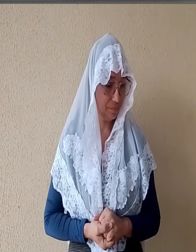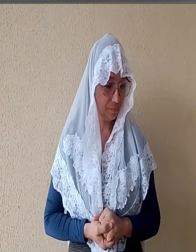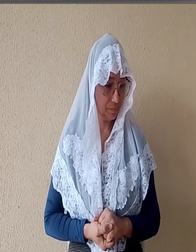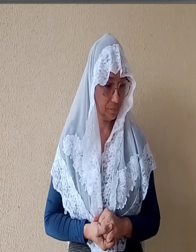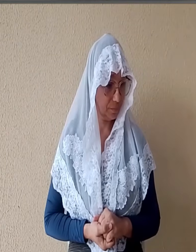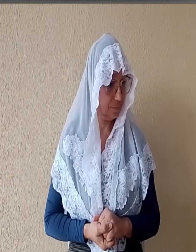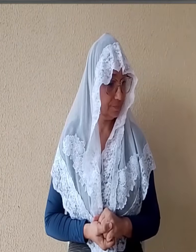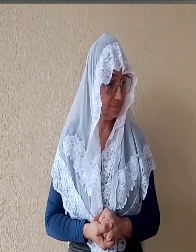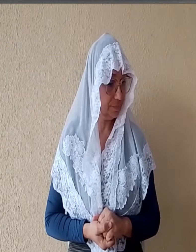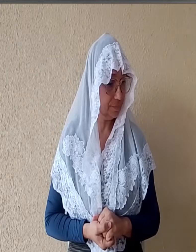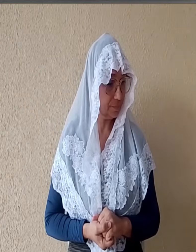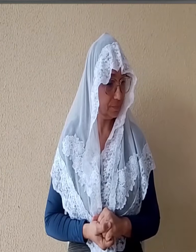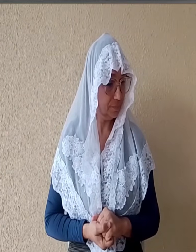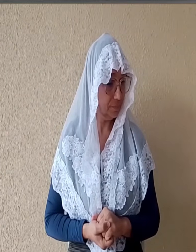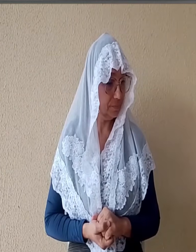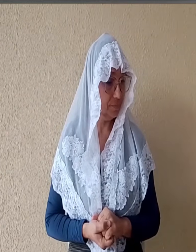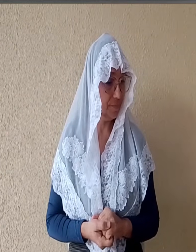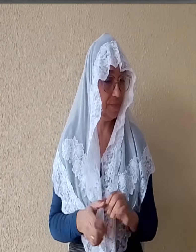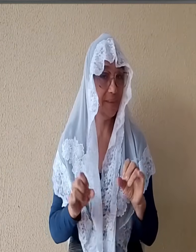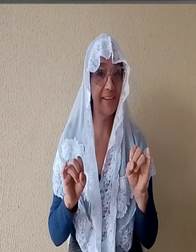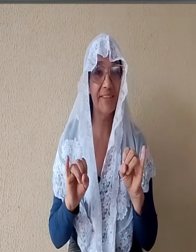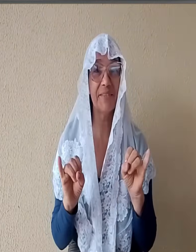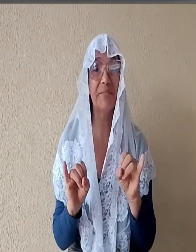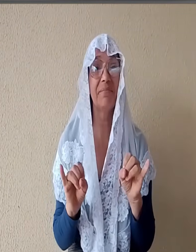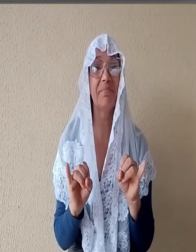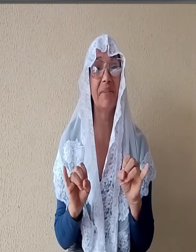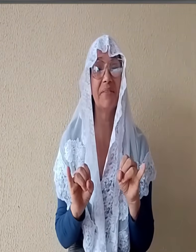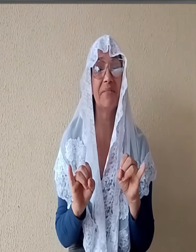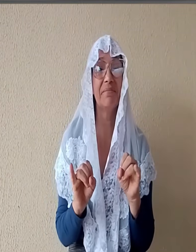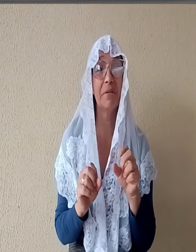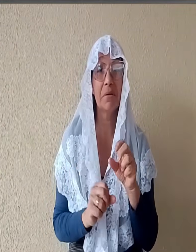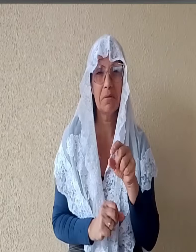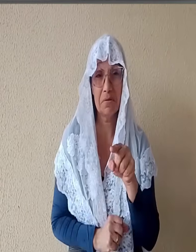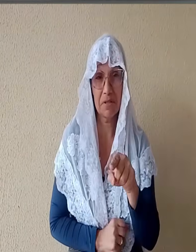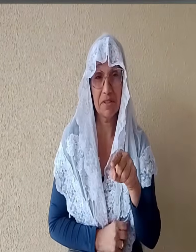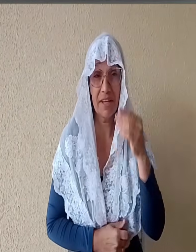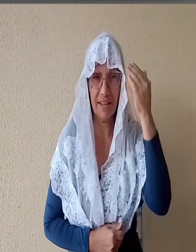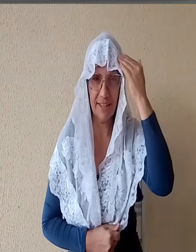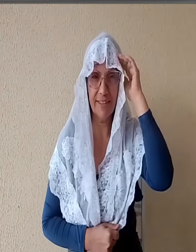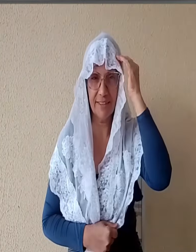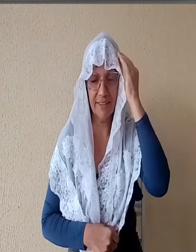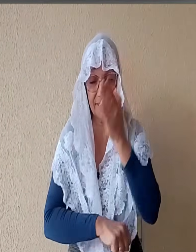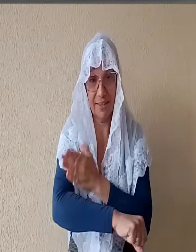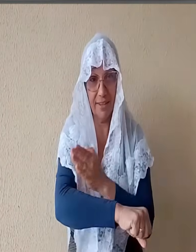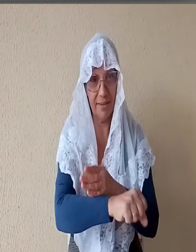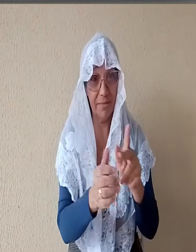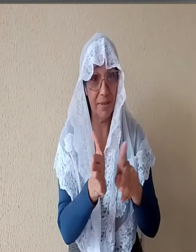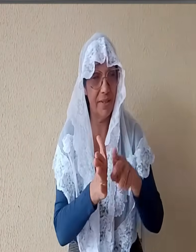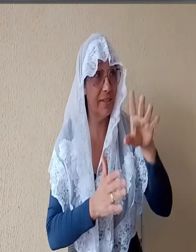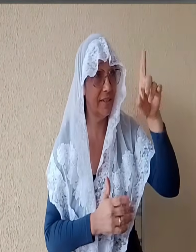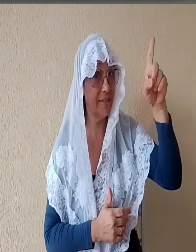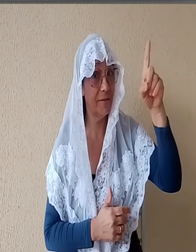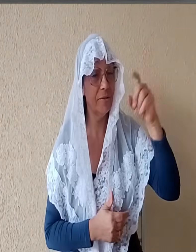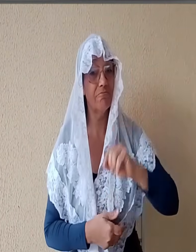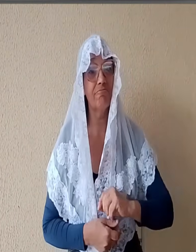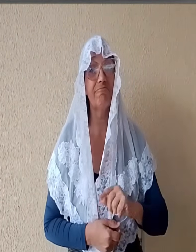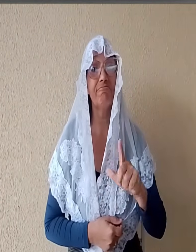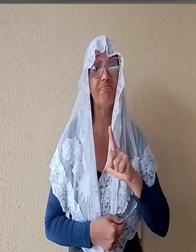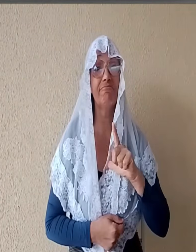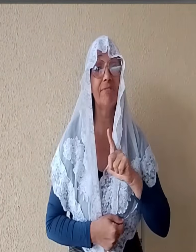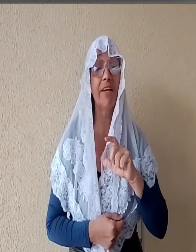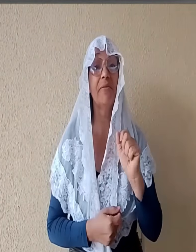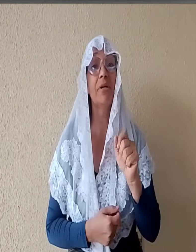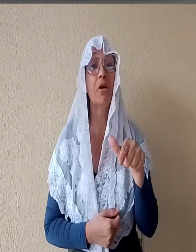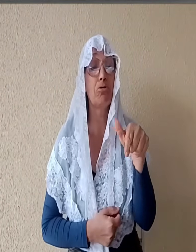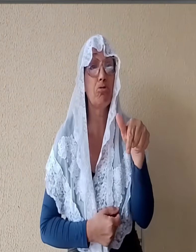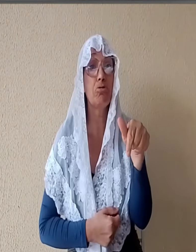7 amém. Ela existe o 7 amém. Quando nós todos sabemos, quando nós entramos aqui, Deus seja